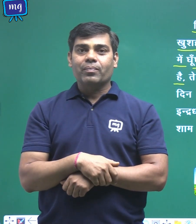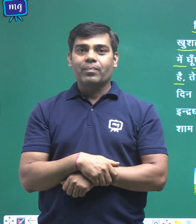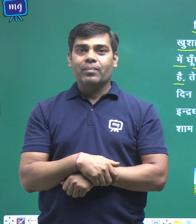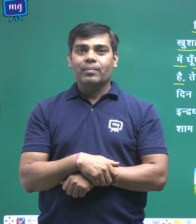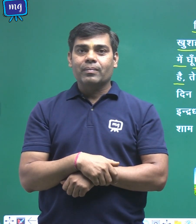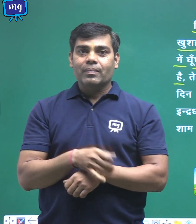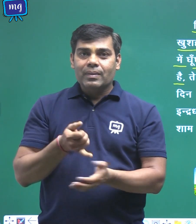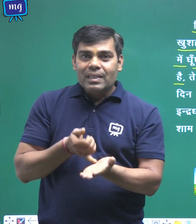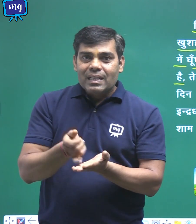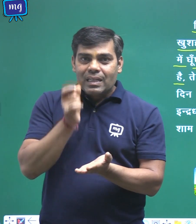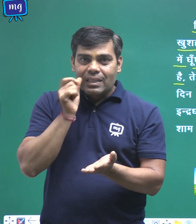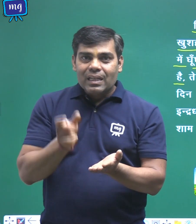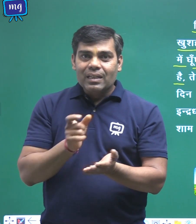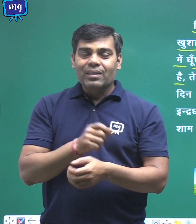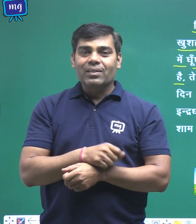किसान